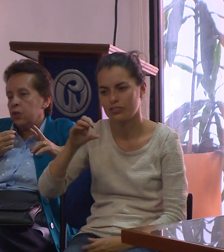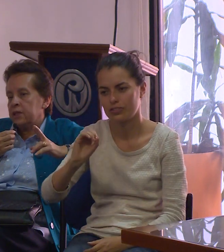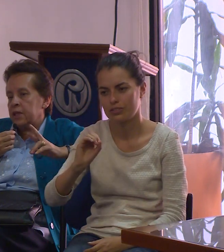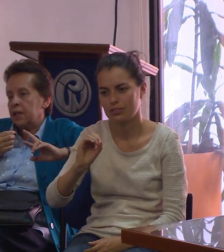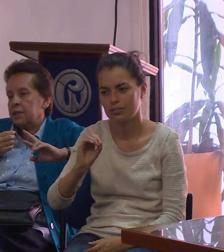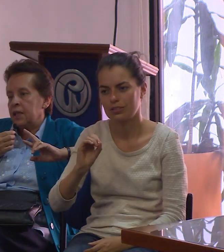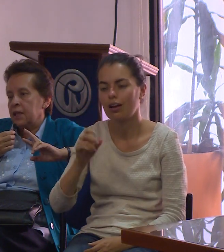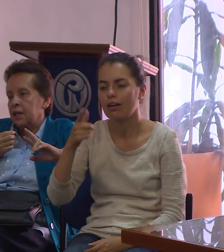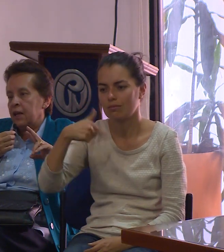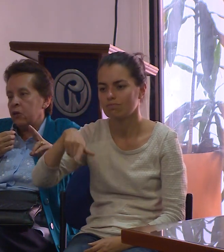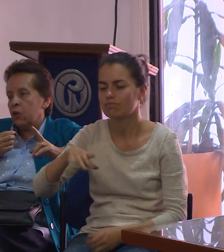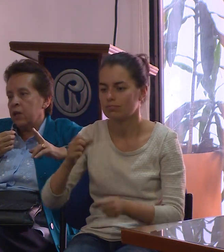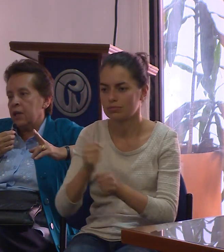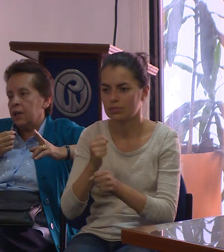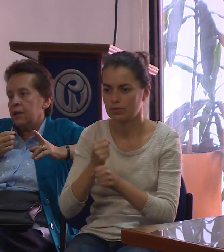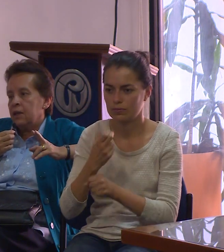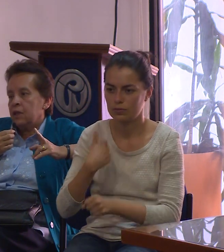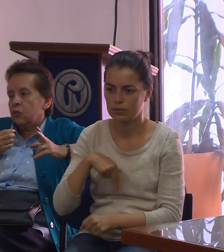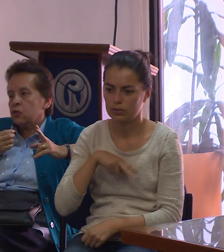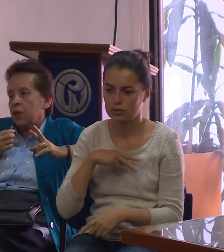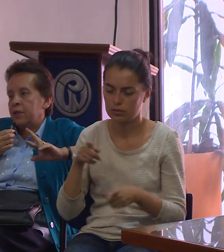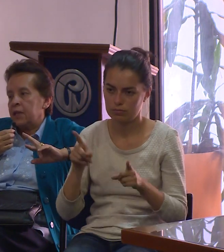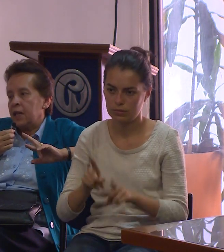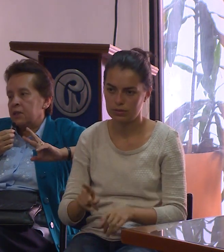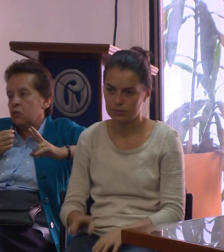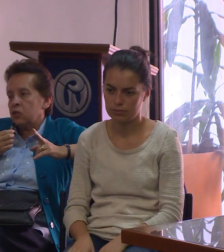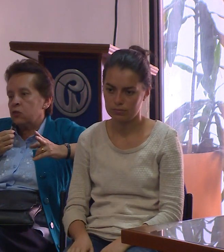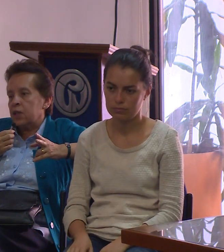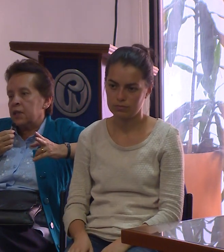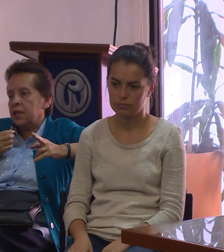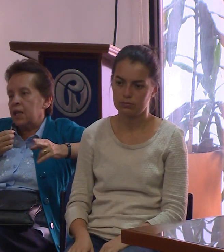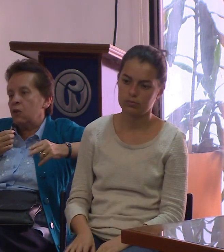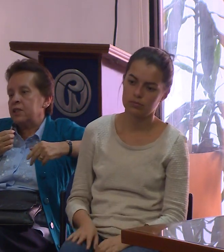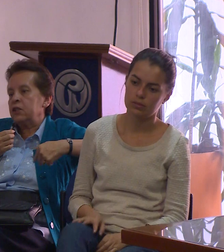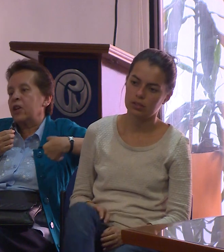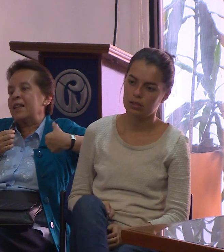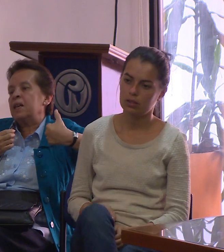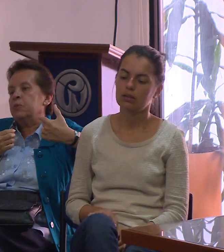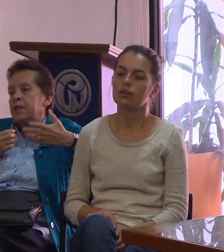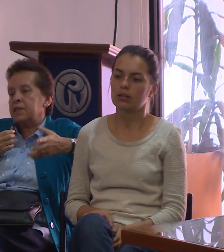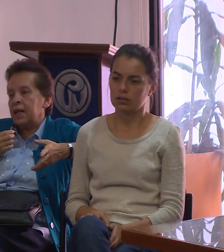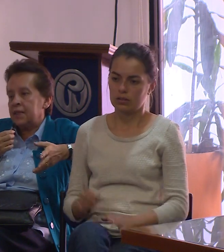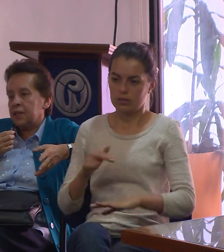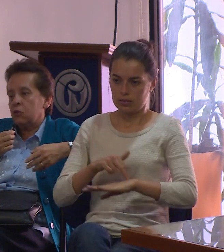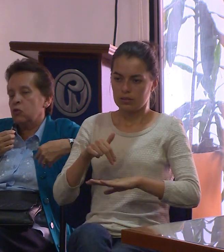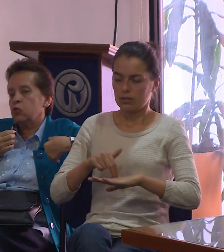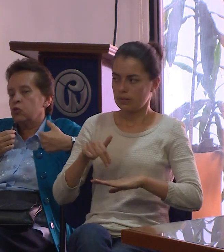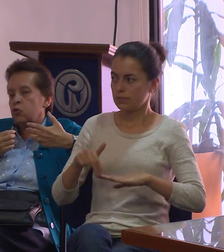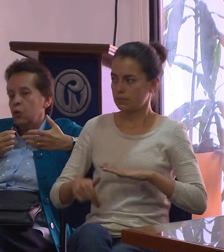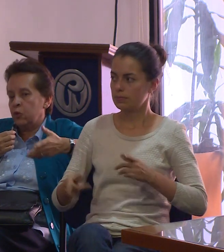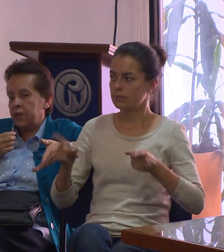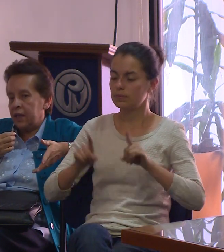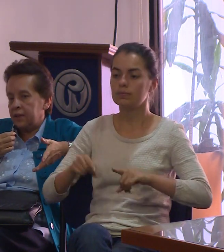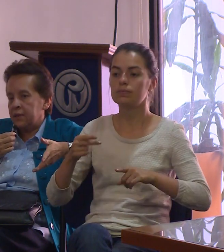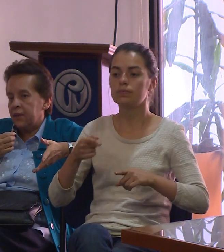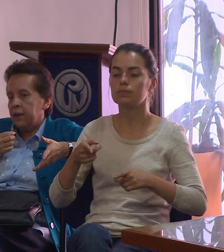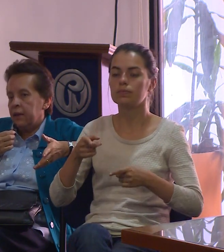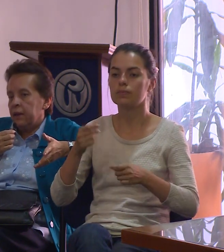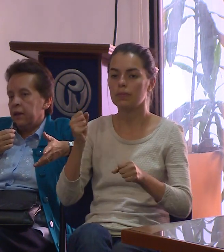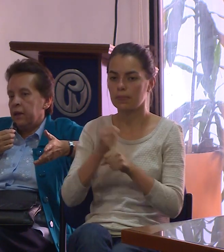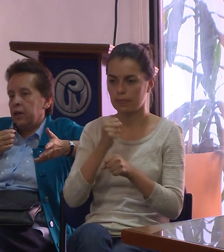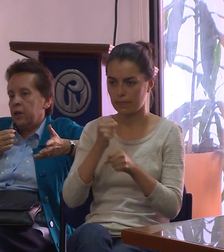proceso de enseñanza de la biología no solamente se hace con los estudiantes en el aula, sino que también se hace con sus